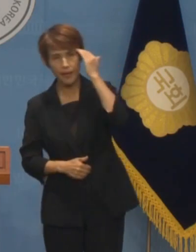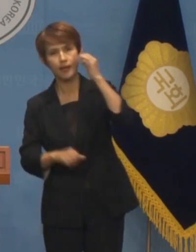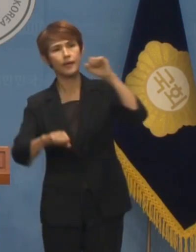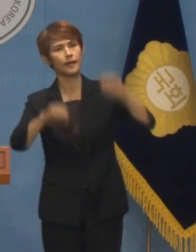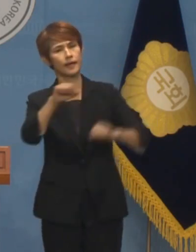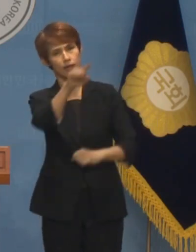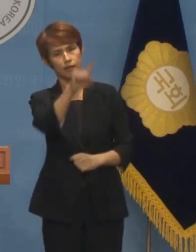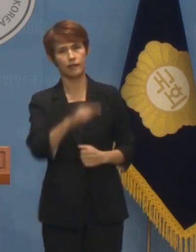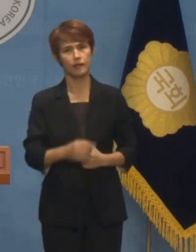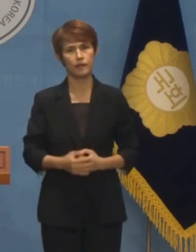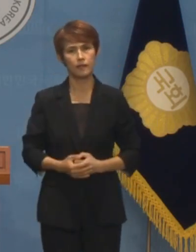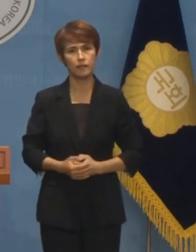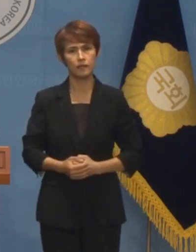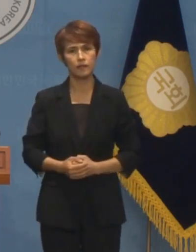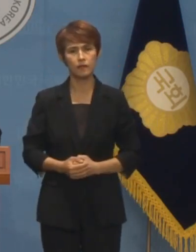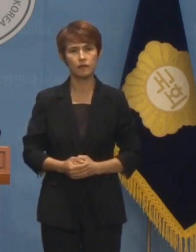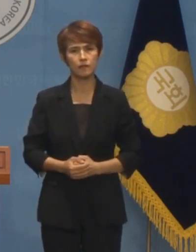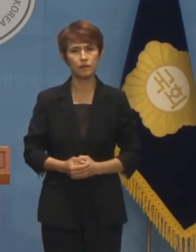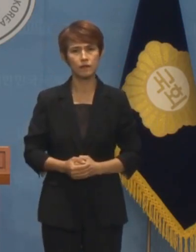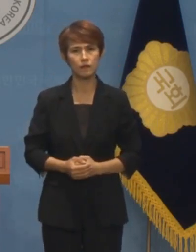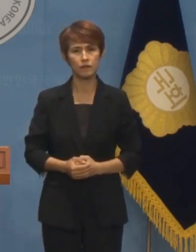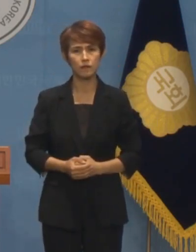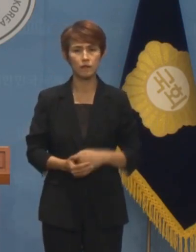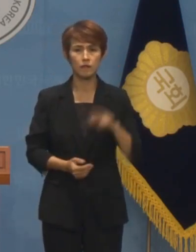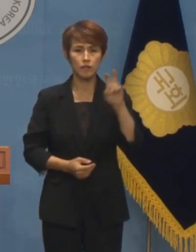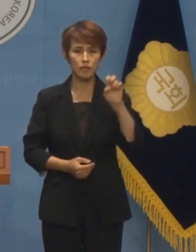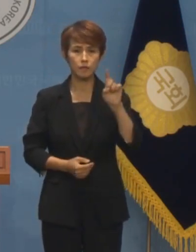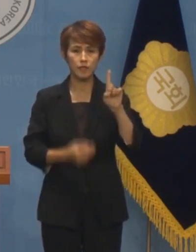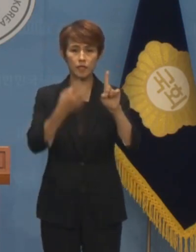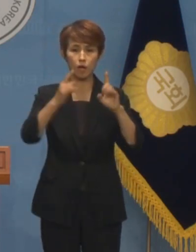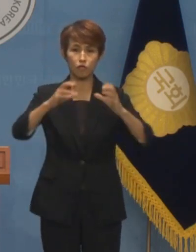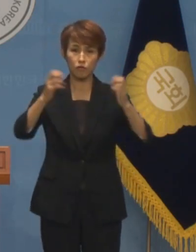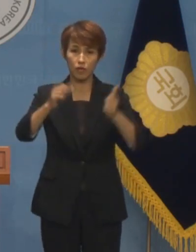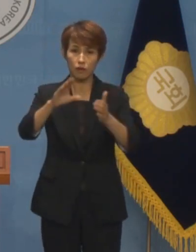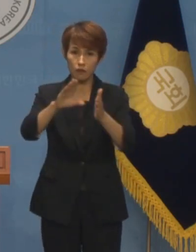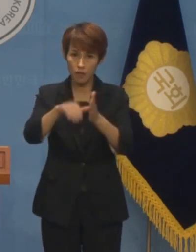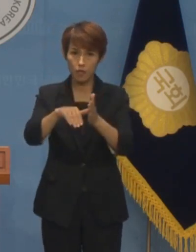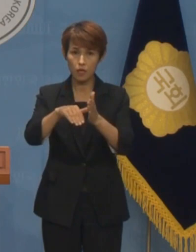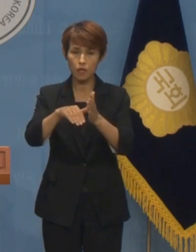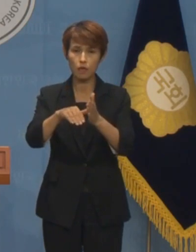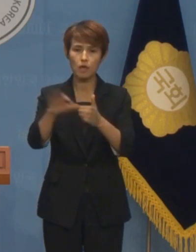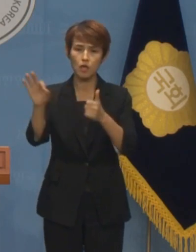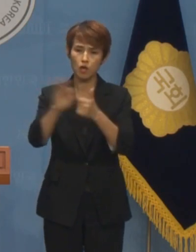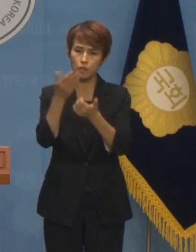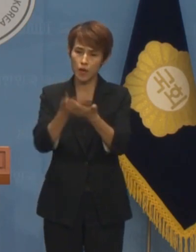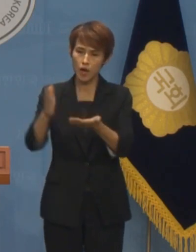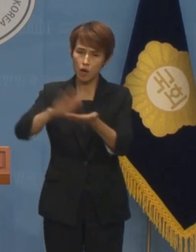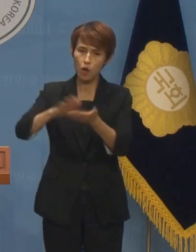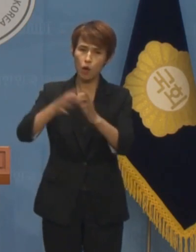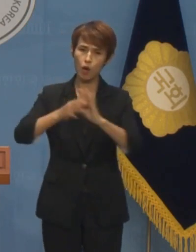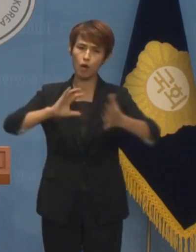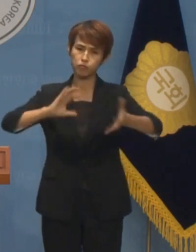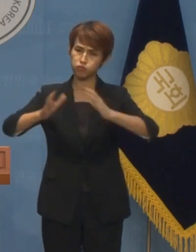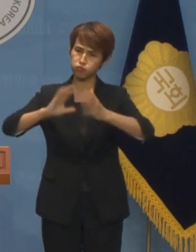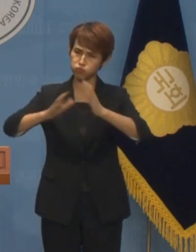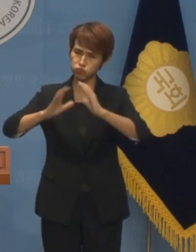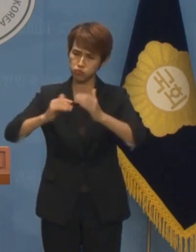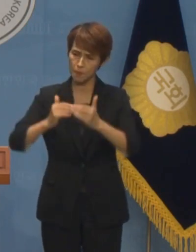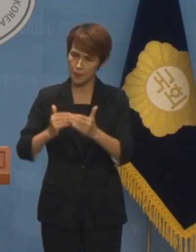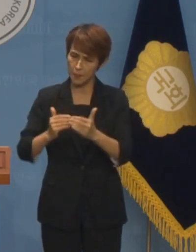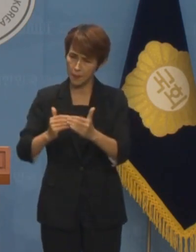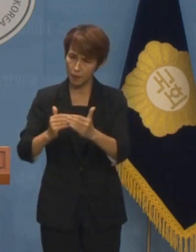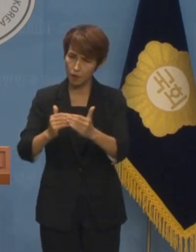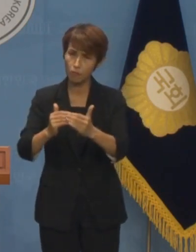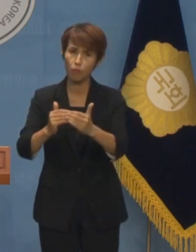것처럼 보이기까지 합니다. 21대 국회에서 상당 부분 연금개혁 관련된 논의를 진척시킨